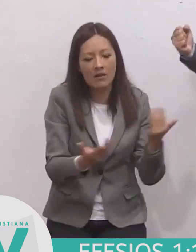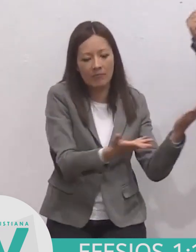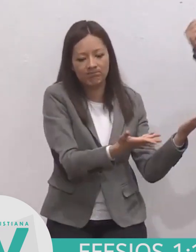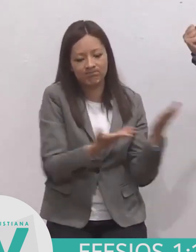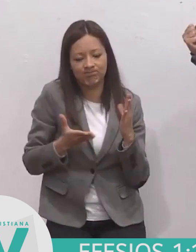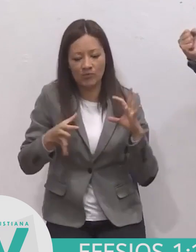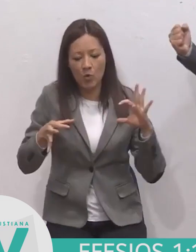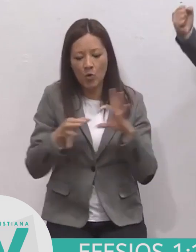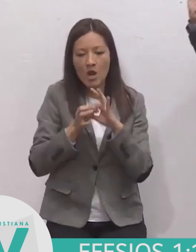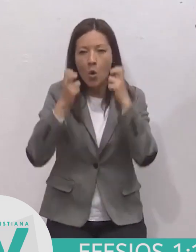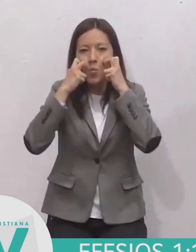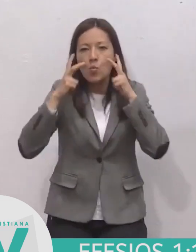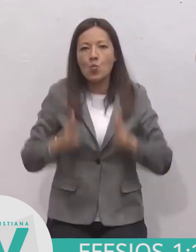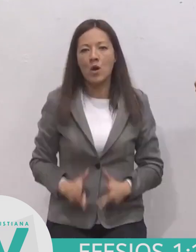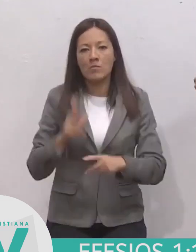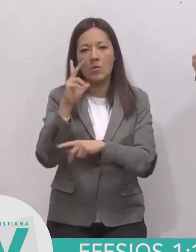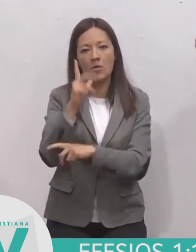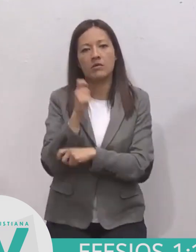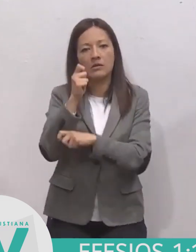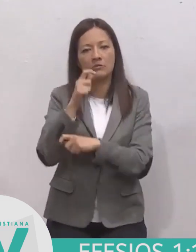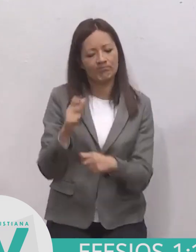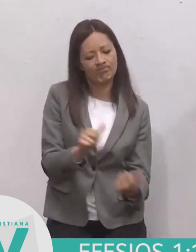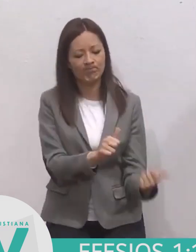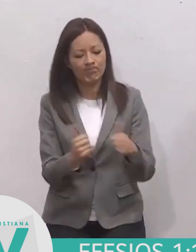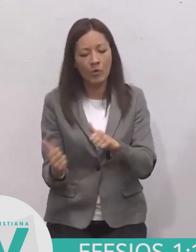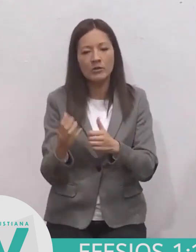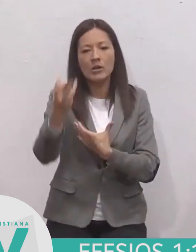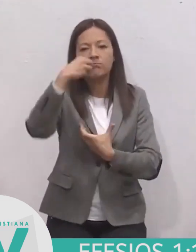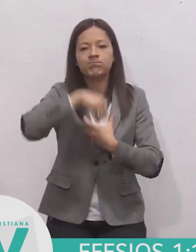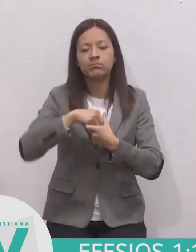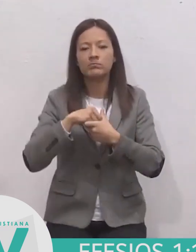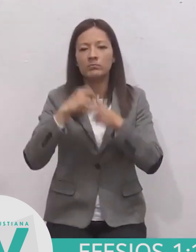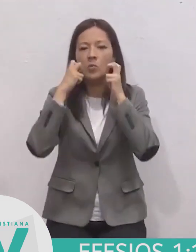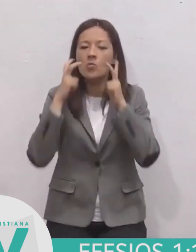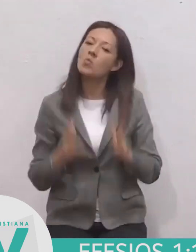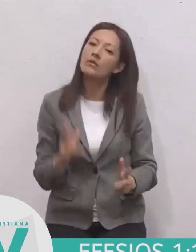cuerpo de Cristo, es bautizado en el cuerpo de Cristo. Y